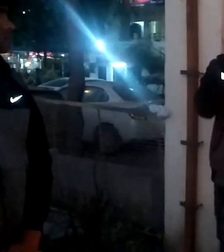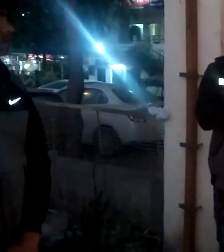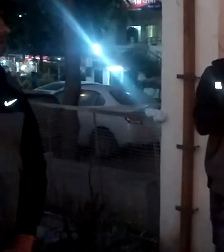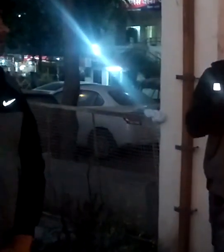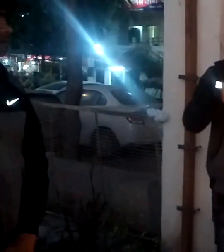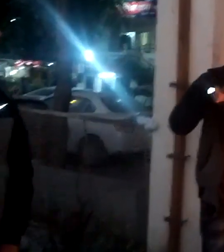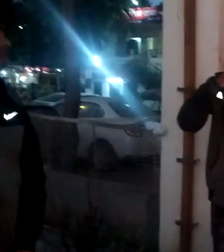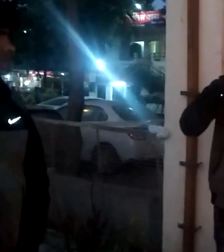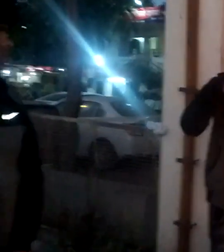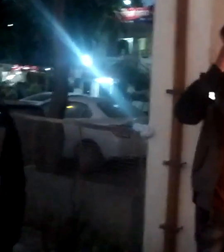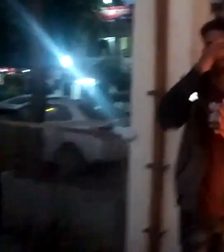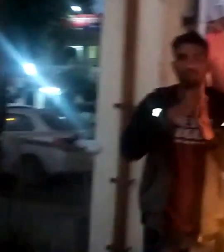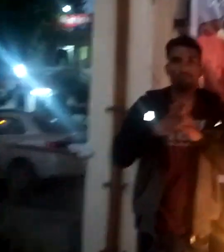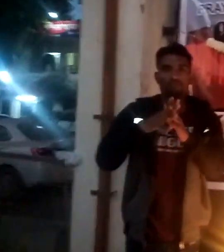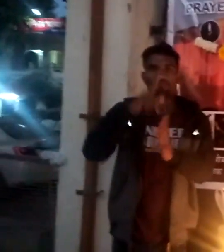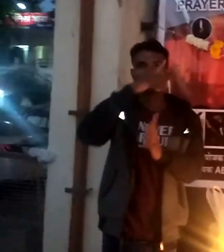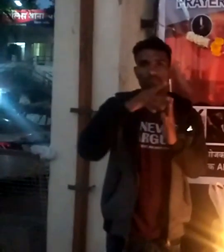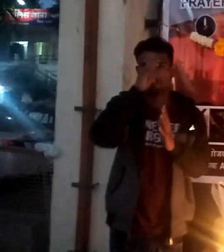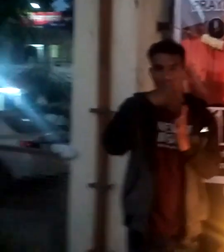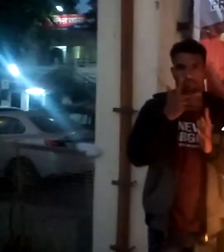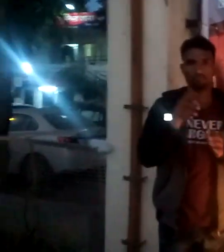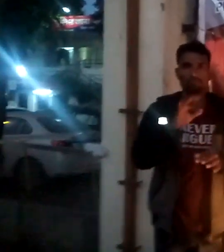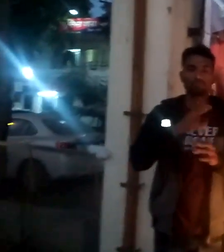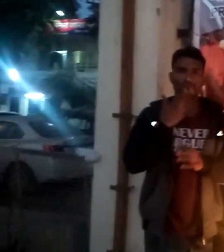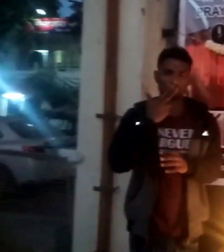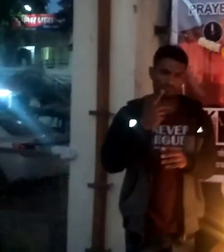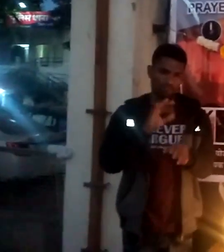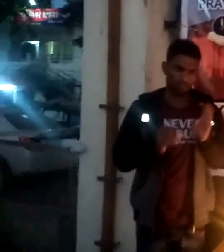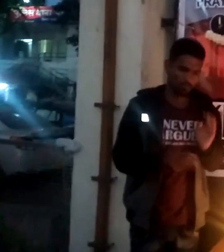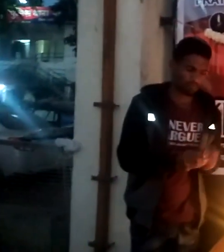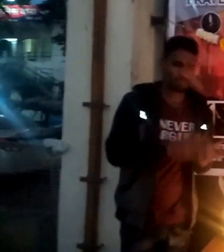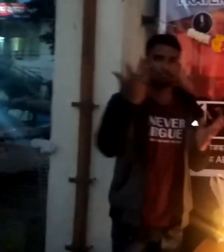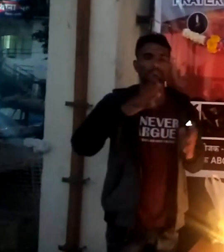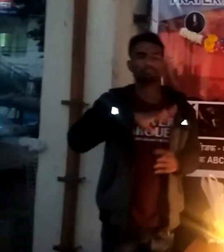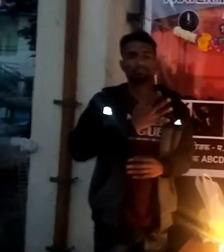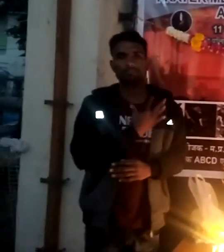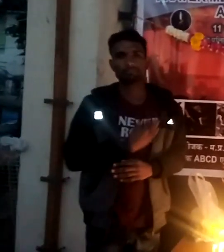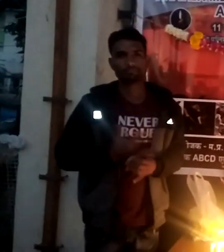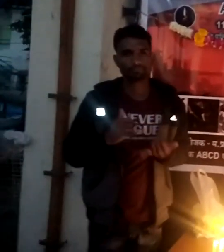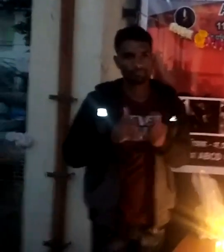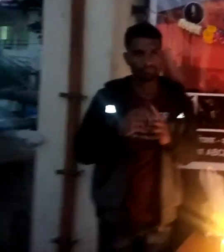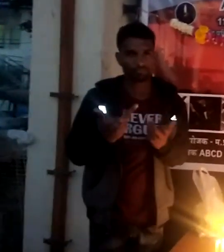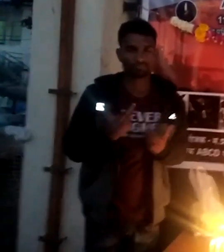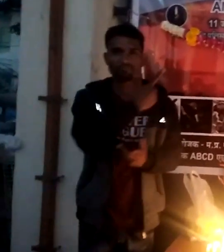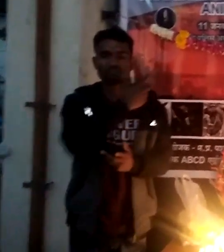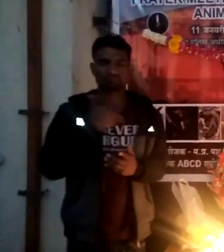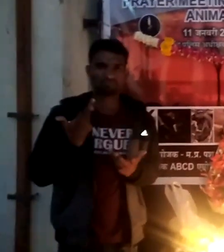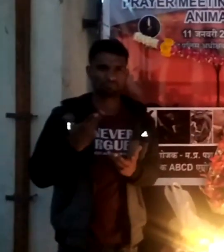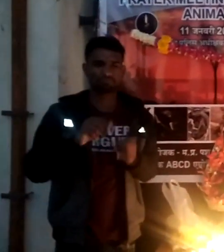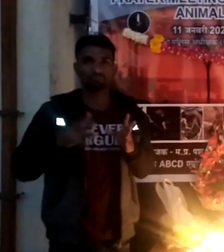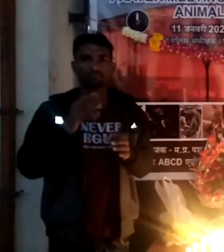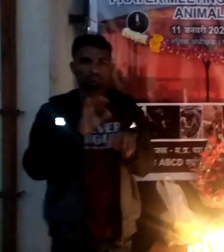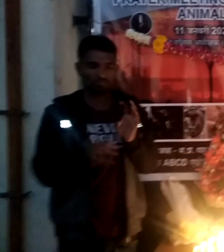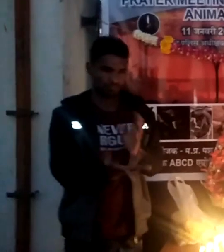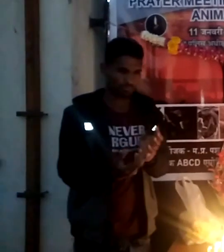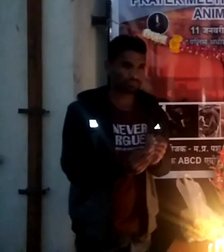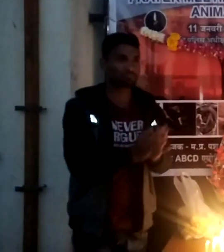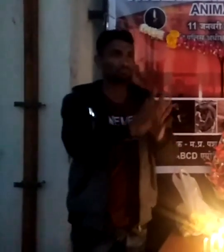ऑस्ट्रेलिया में जो जितने भी पशु पक्षी दिवंगत हुए उनको लेकर हम लोग बहुत दुखी